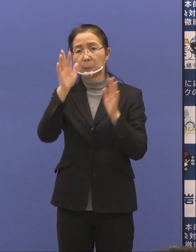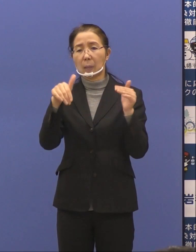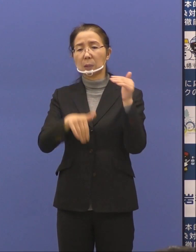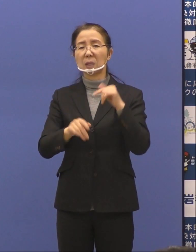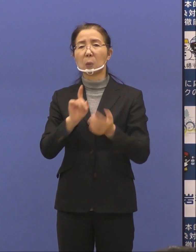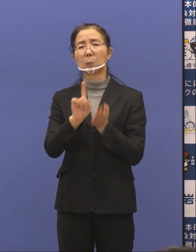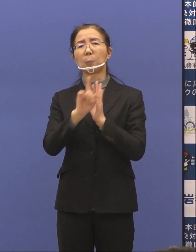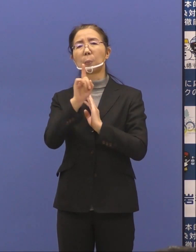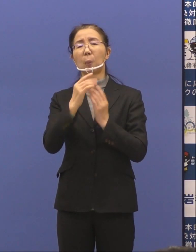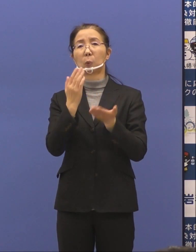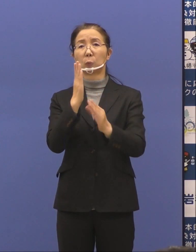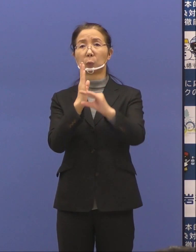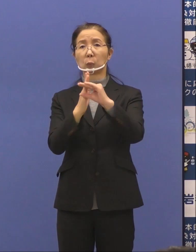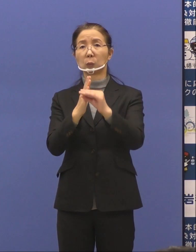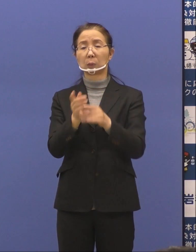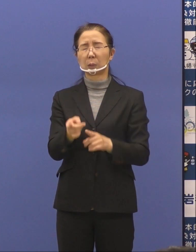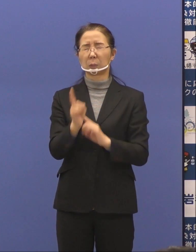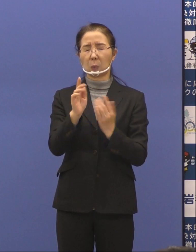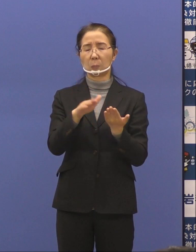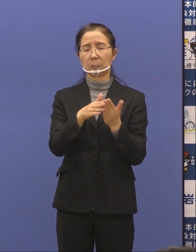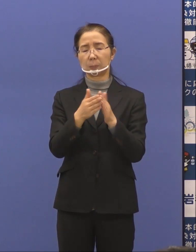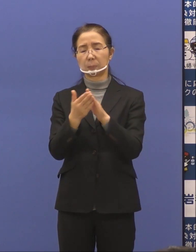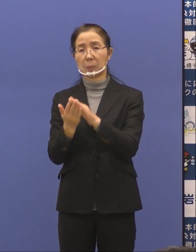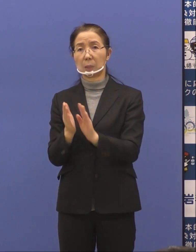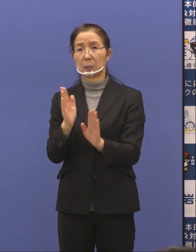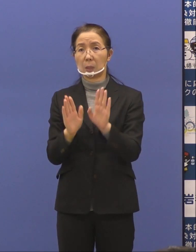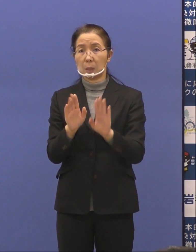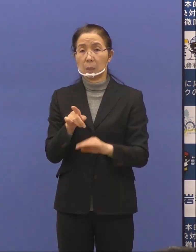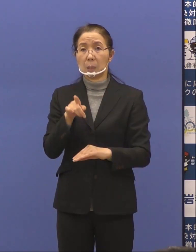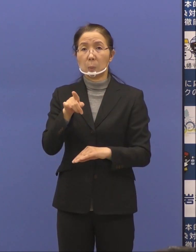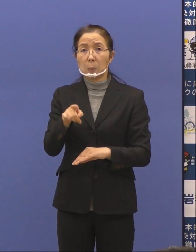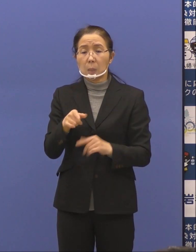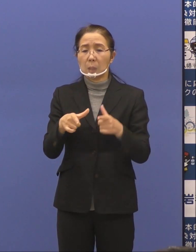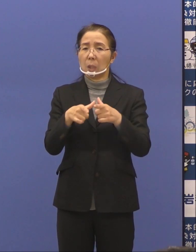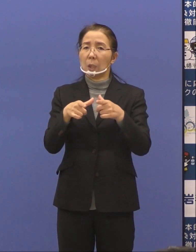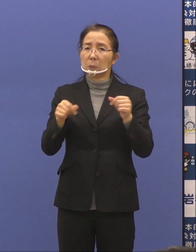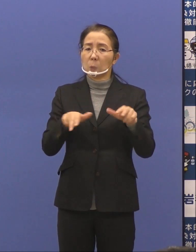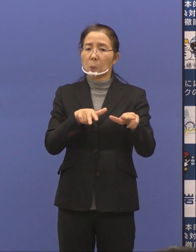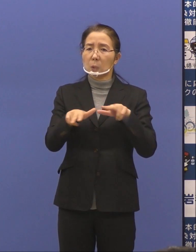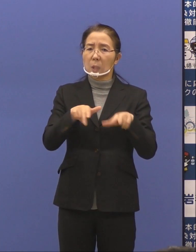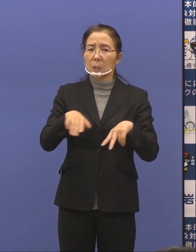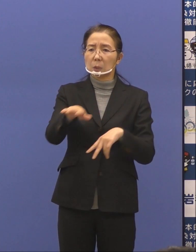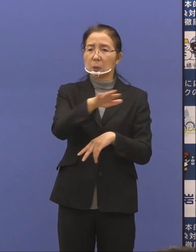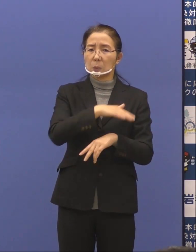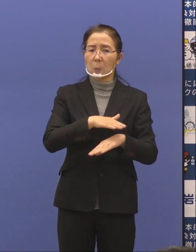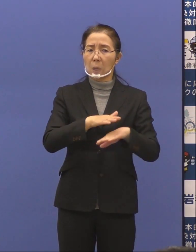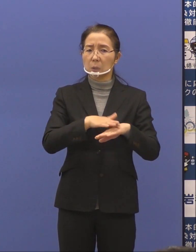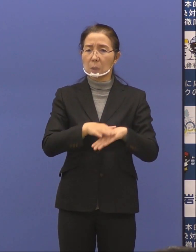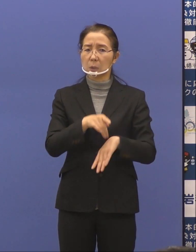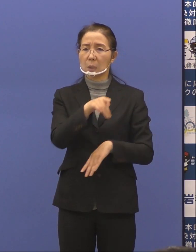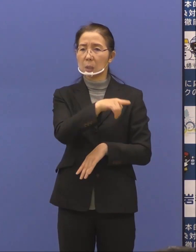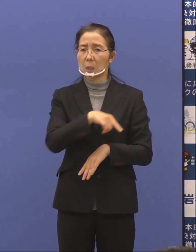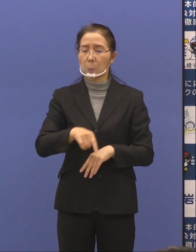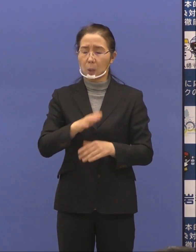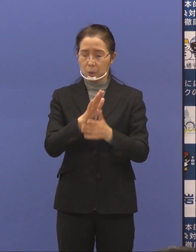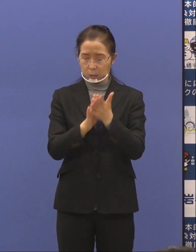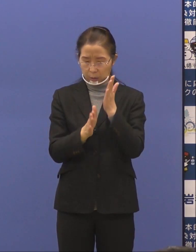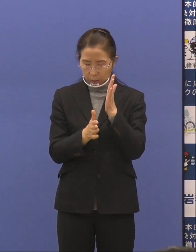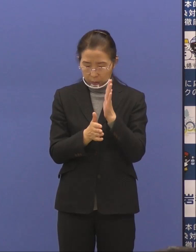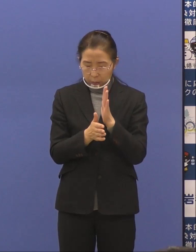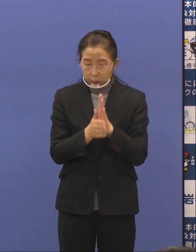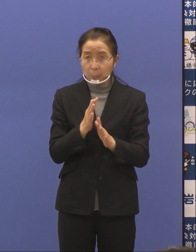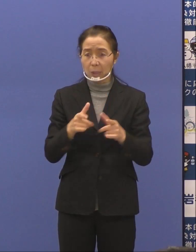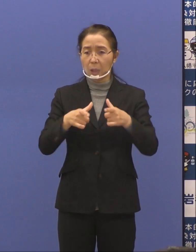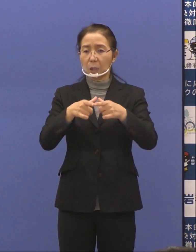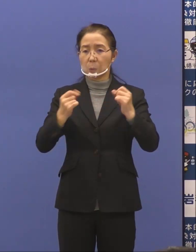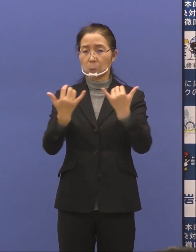に、ああいう形で亡くなるというのは日本の政治の在り方をよほど改めて、そ